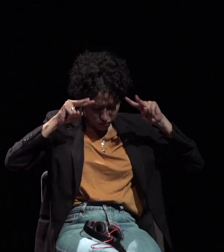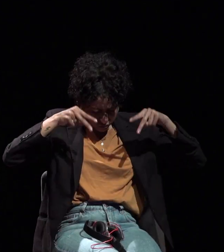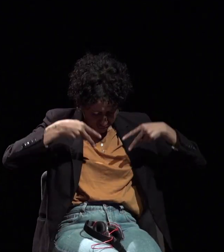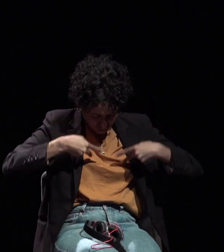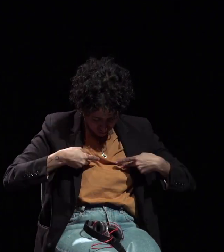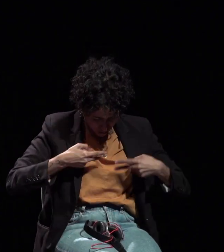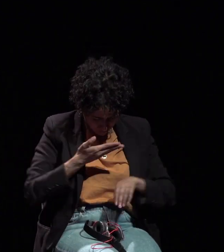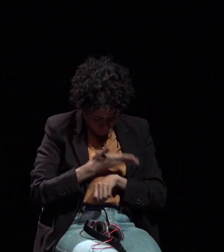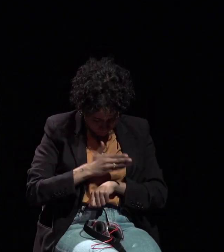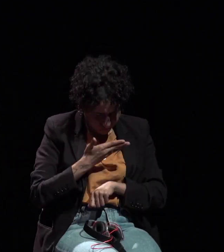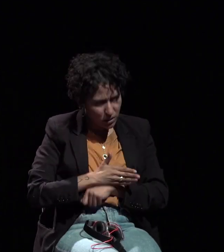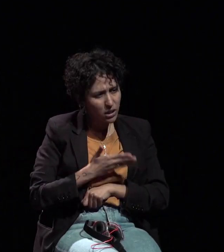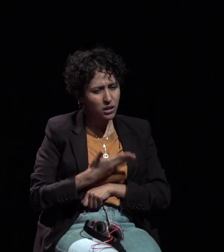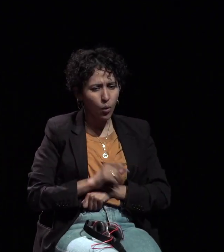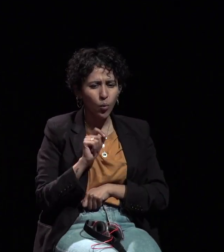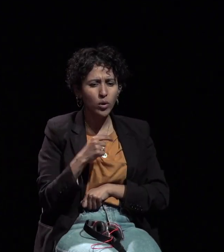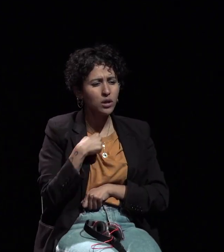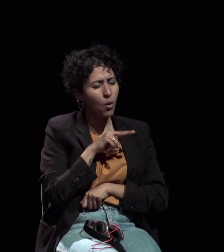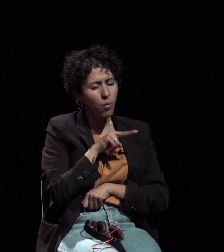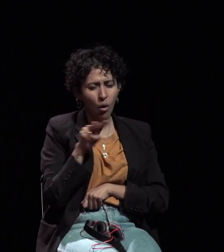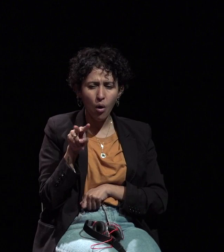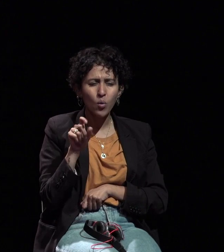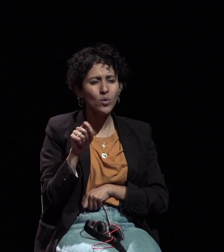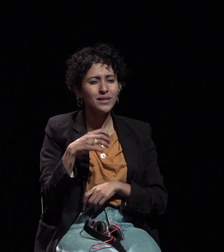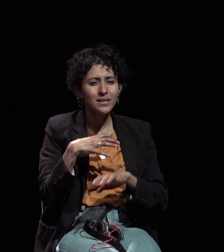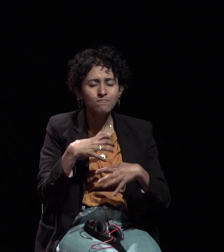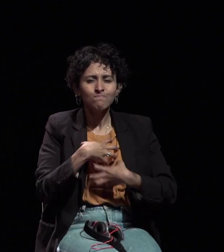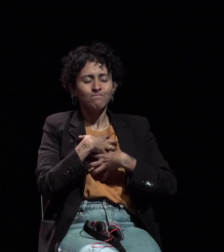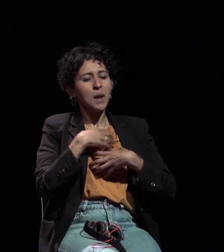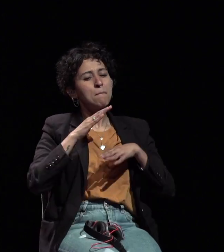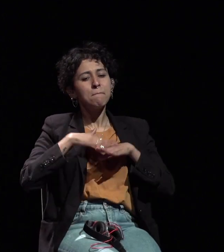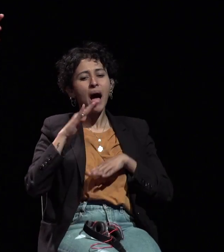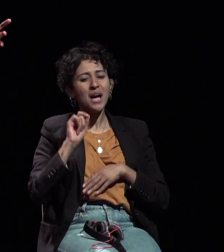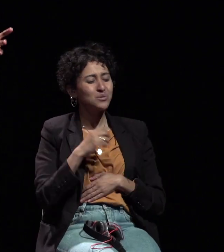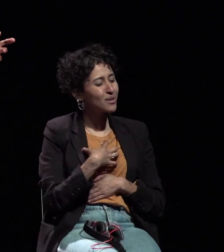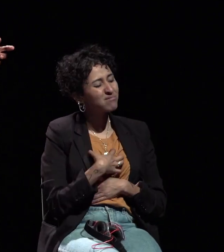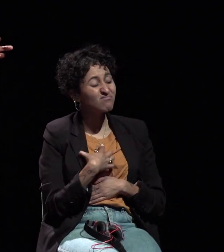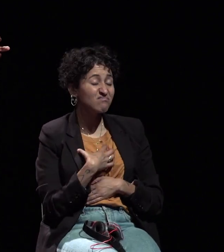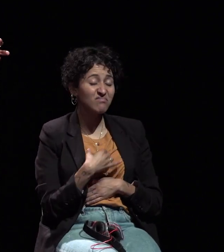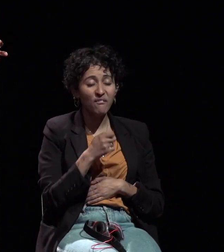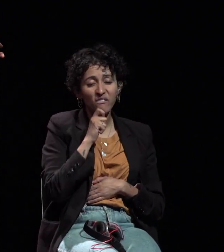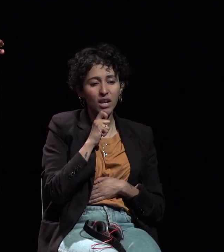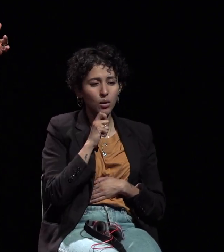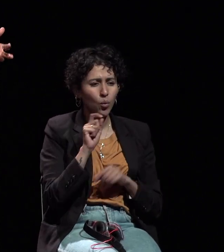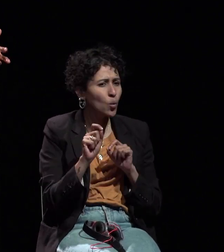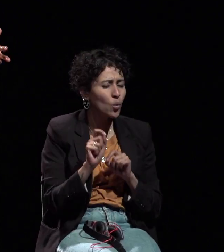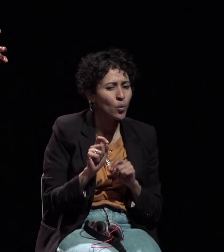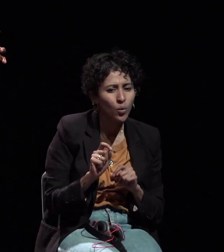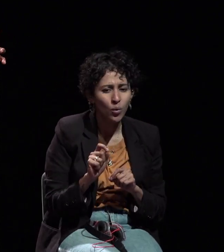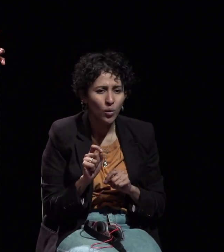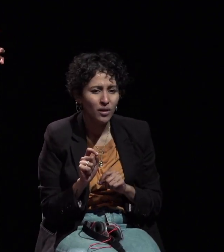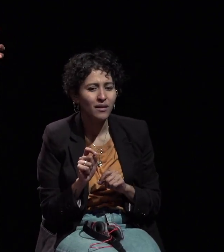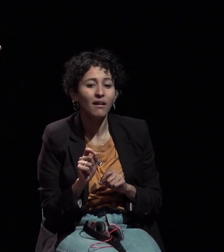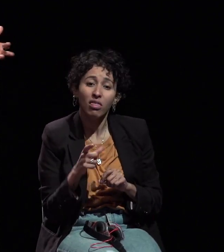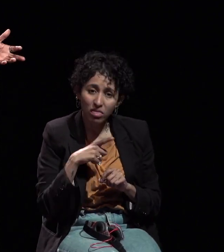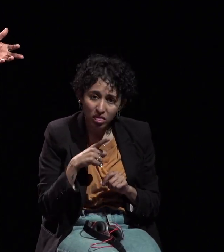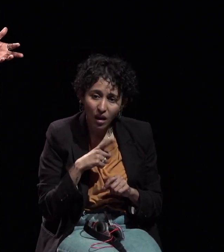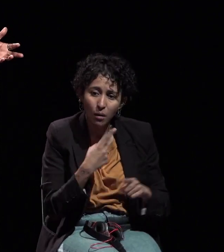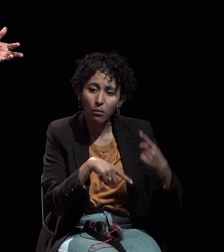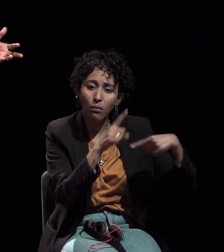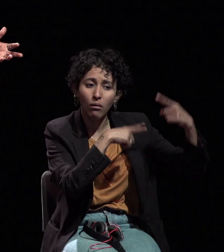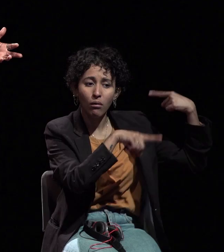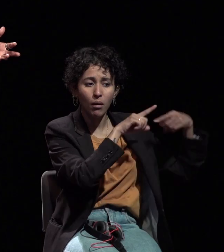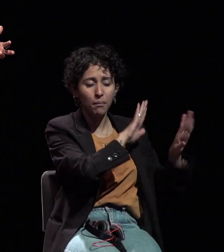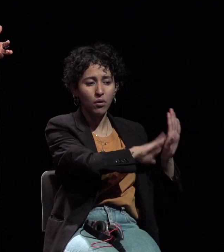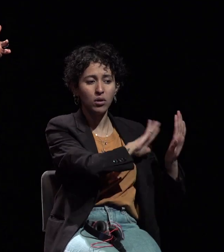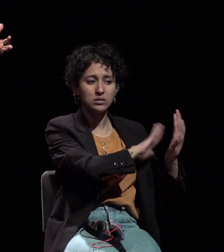mobiliza a gente, é possível que a gente ache o fio daquela matriz discursiva, que é uma matriz fundante do ponto de vista